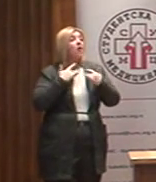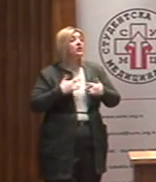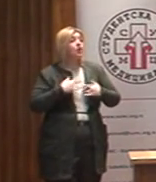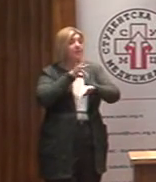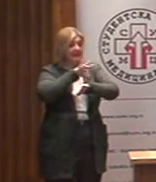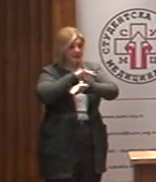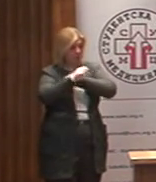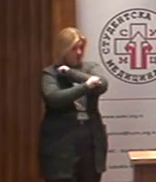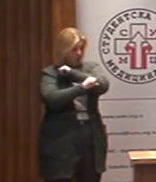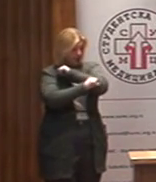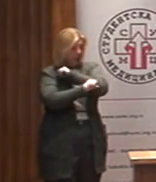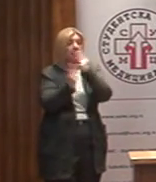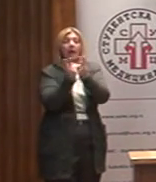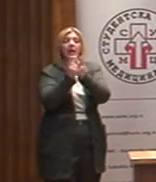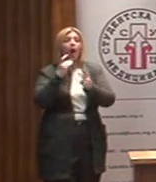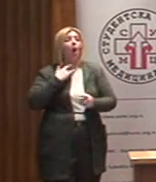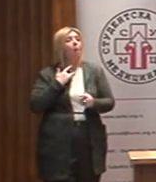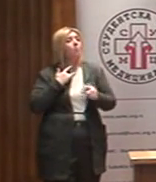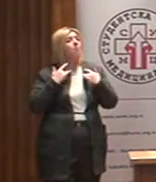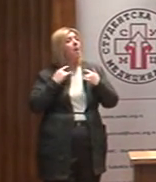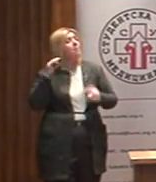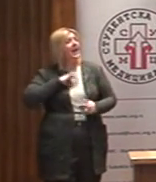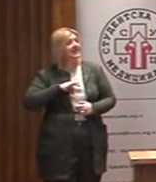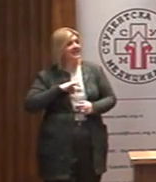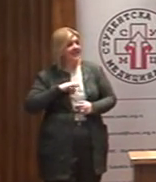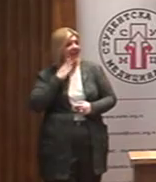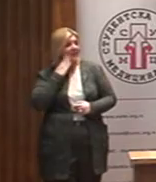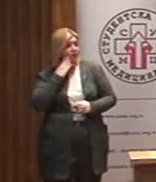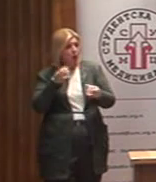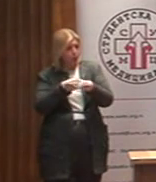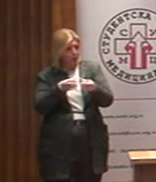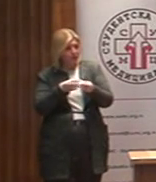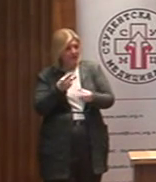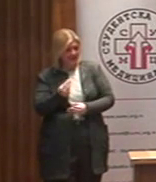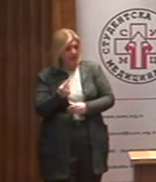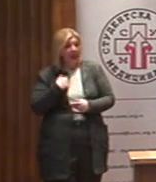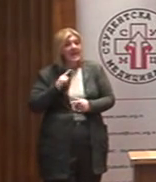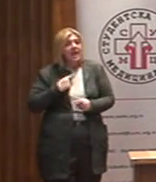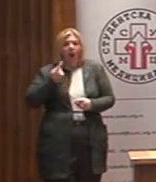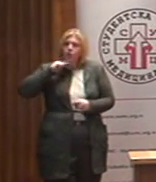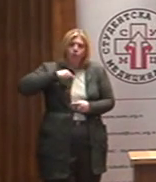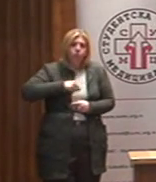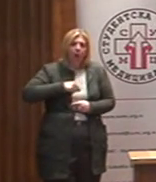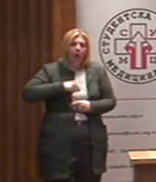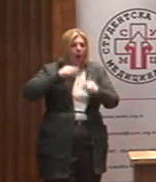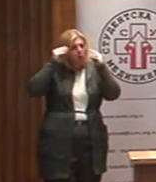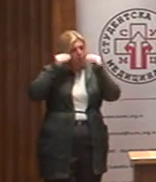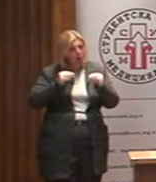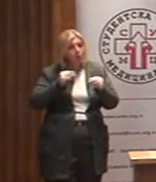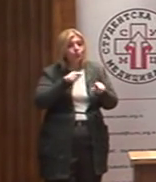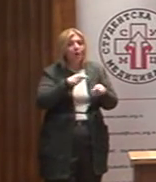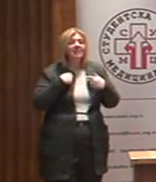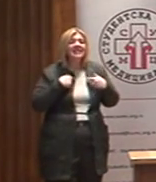fakulteta i kao predsednik bioetičkog društva Srbije, ne samo to, ja sam ovde kao neko ko duboko poštuje taj tajanstveni